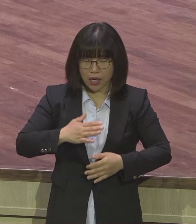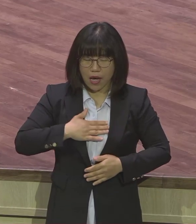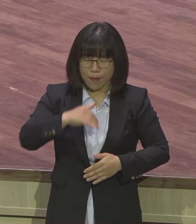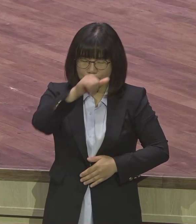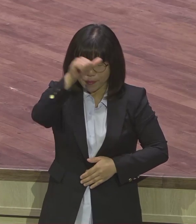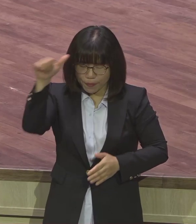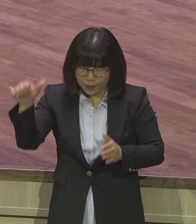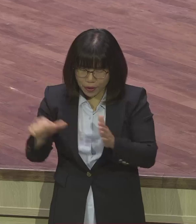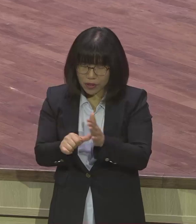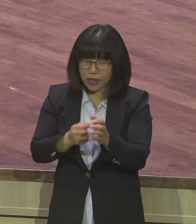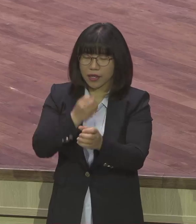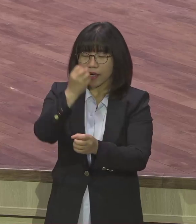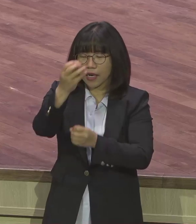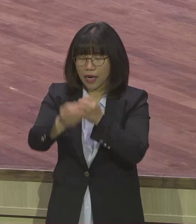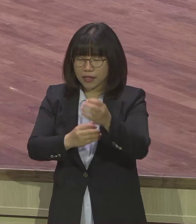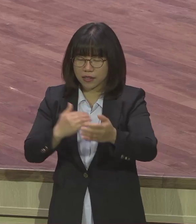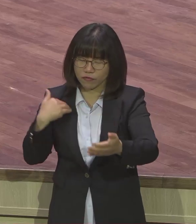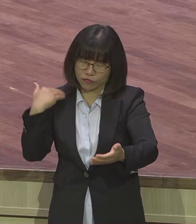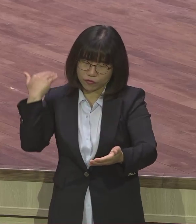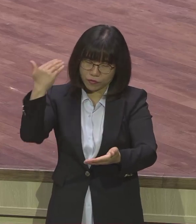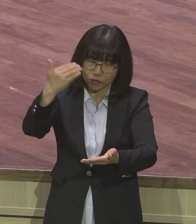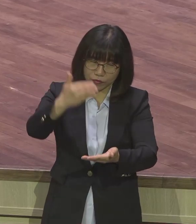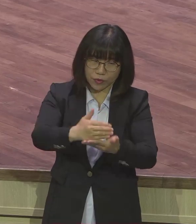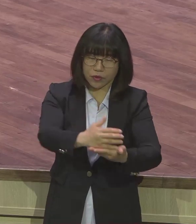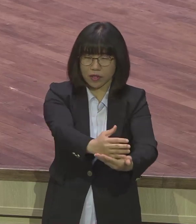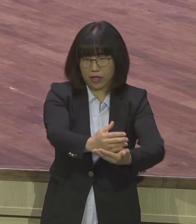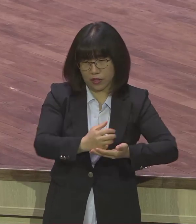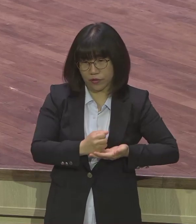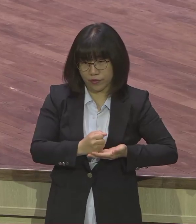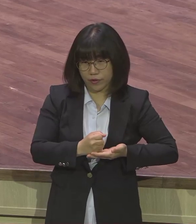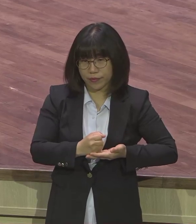내가 하나님 앞에 이렇게 헌신했대. 하나님 이런 축복을 주셨다고.